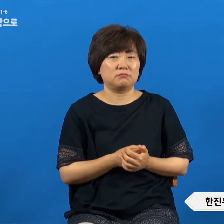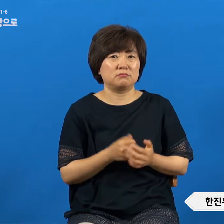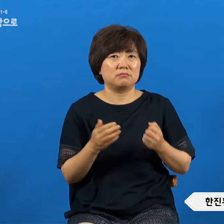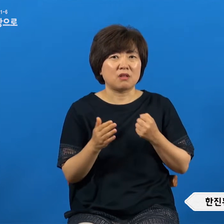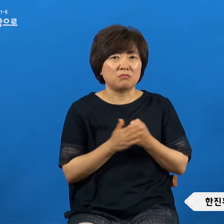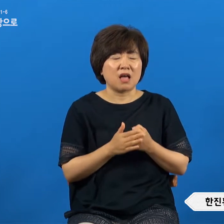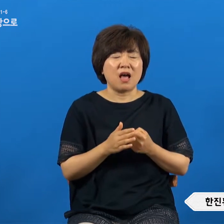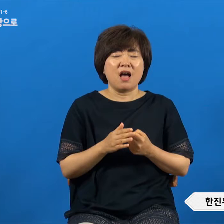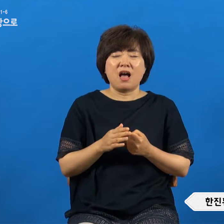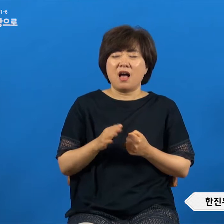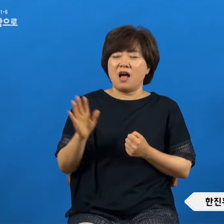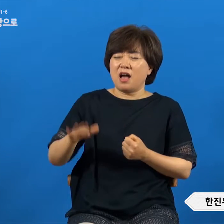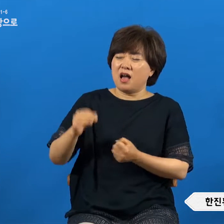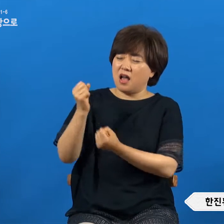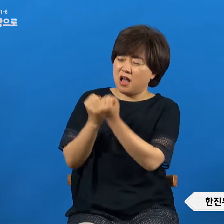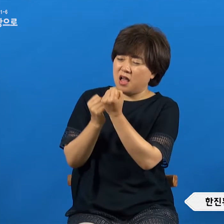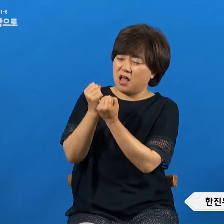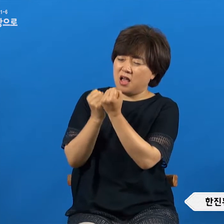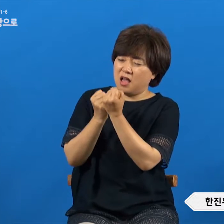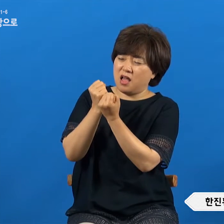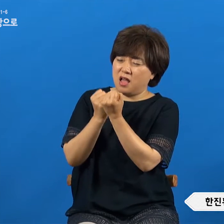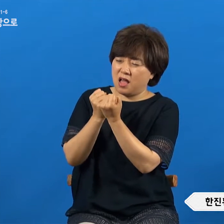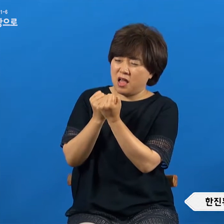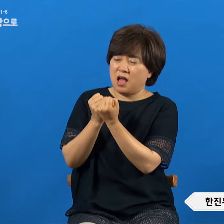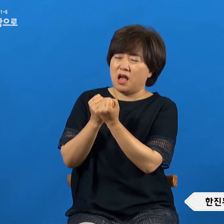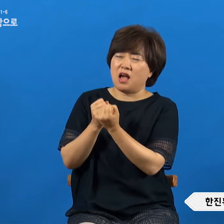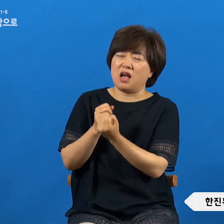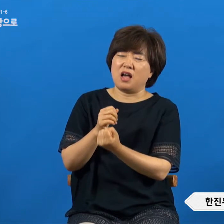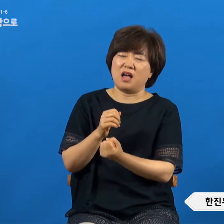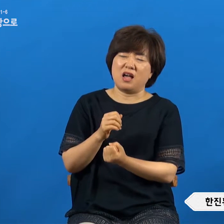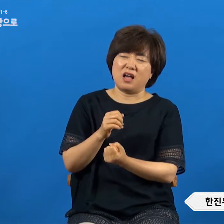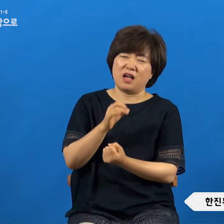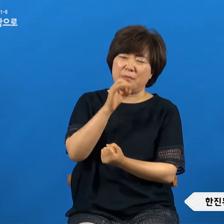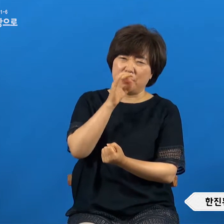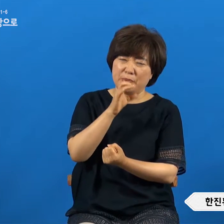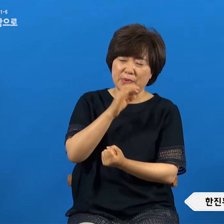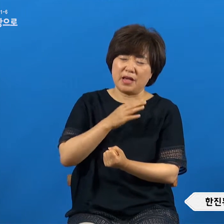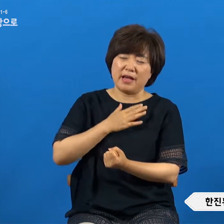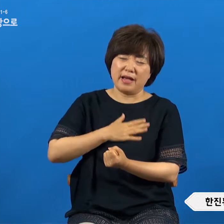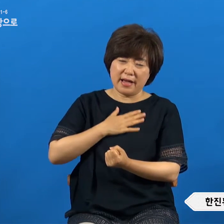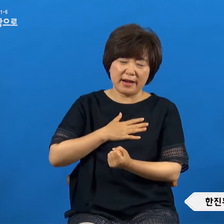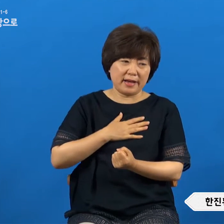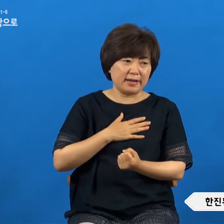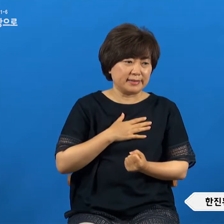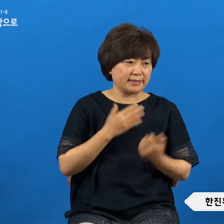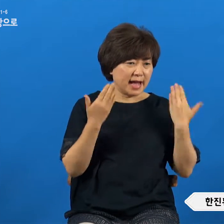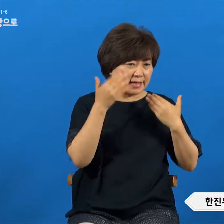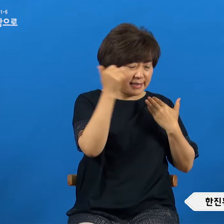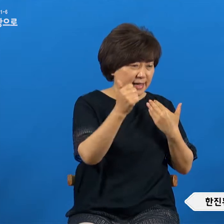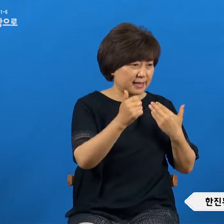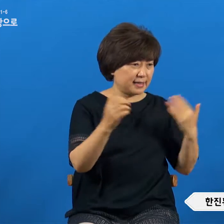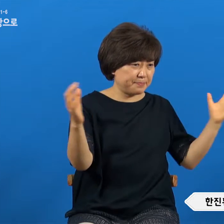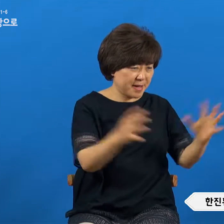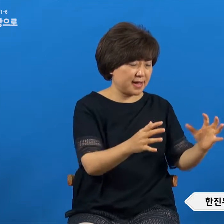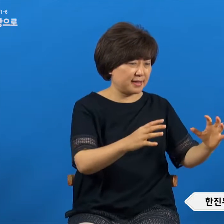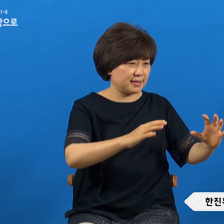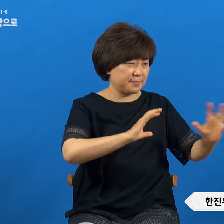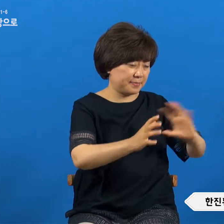도무지 이 전영창 학생의 의지를 꺾을 수 없다는 것을 알고는 학장이 긴급 교수회의를 소집을